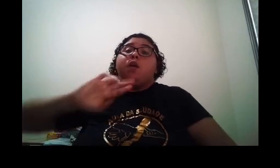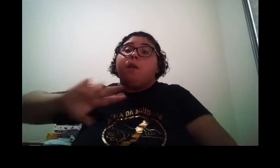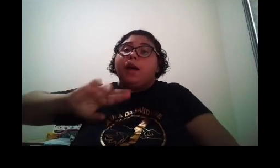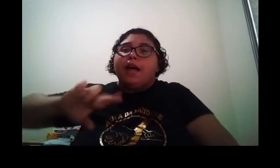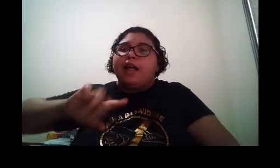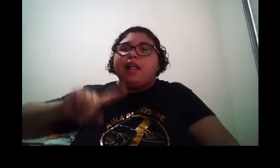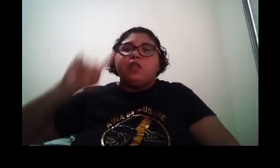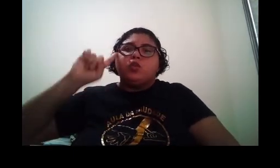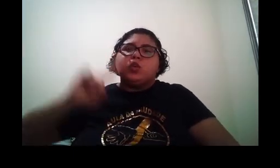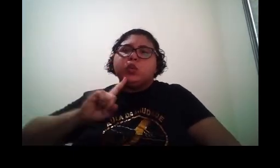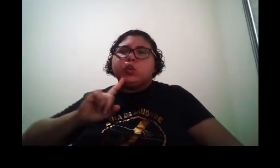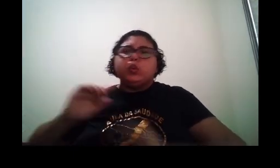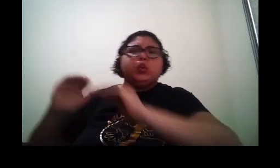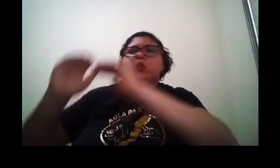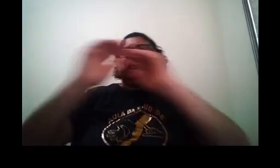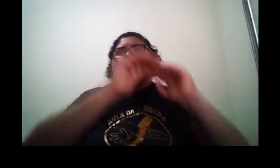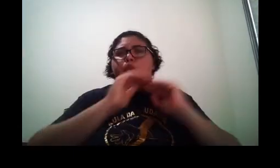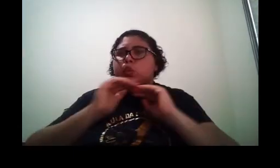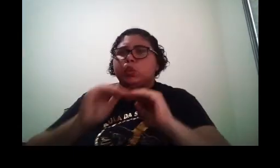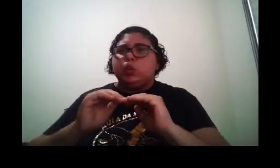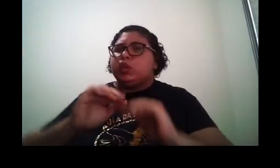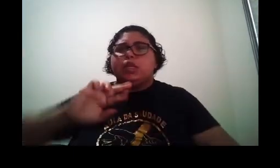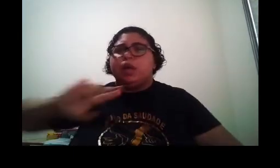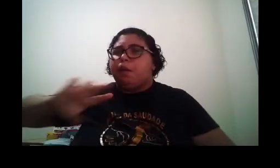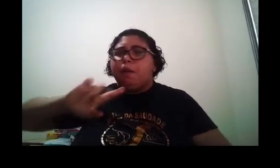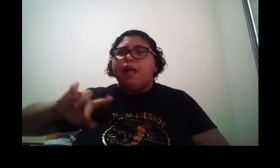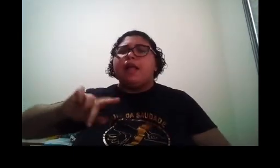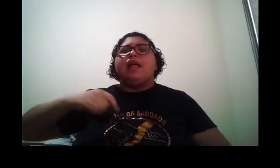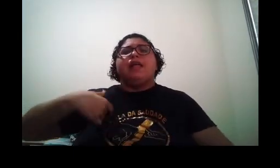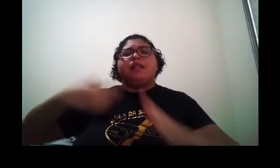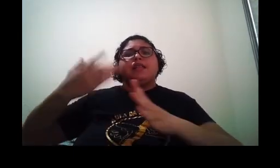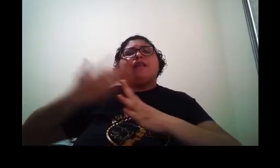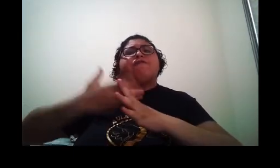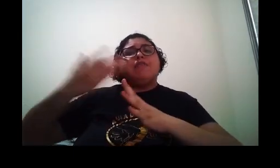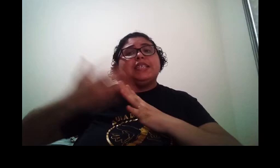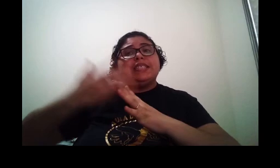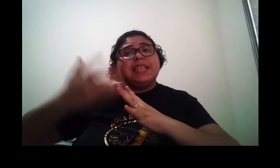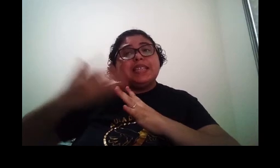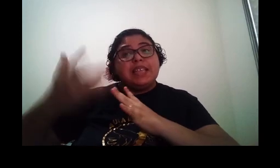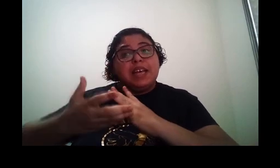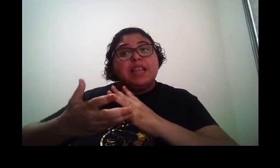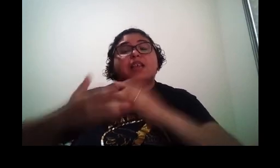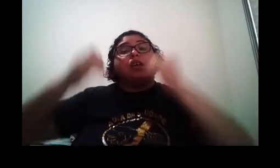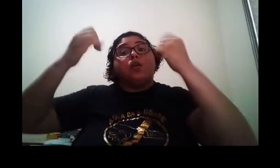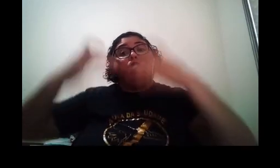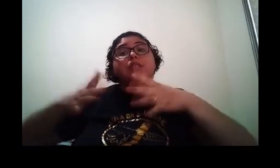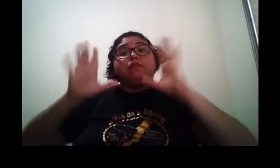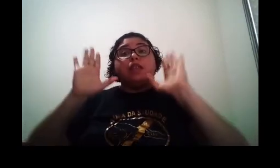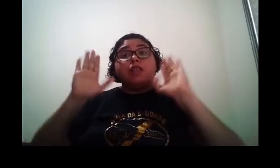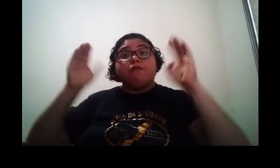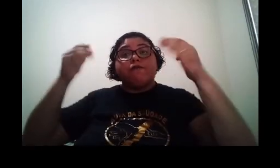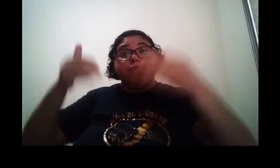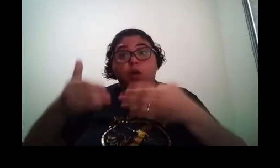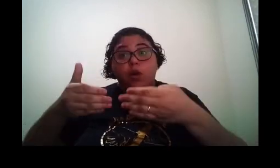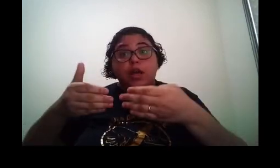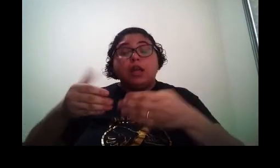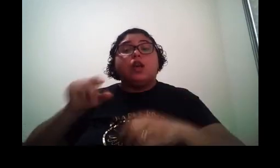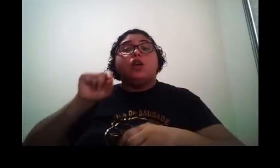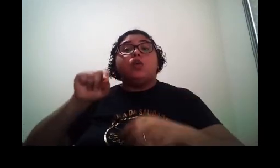não retrata assim a questão de que o surdo é tudo igual, mas sim que as identidades surdas, elas são multifacetadas,